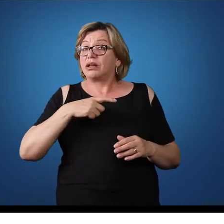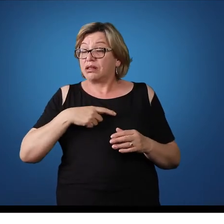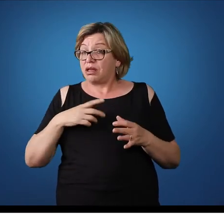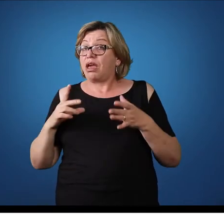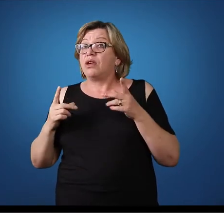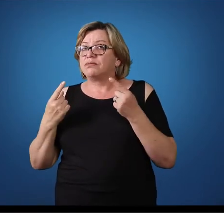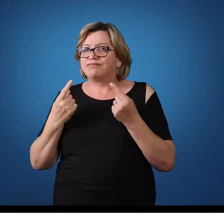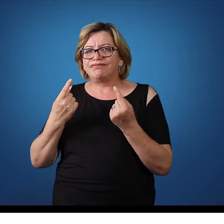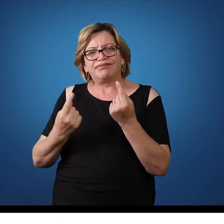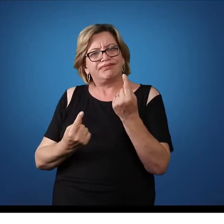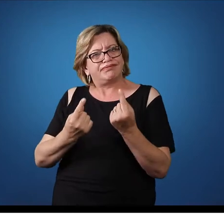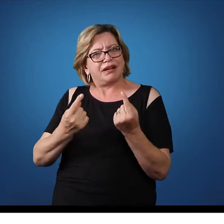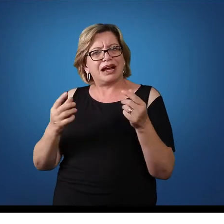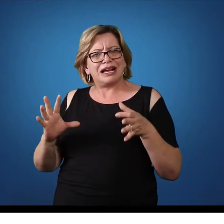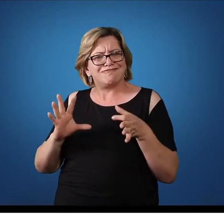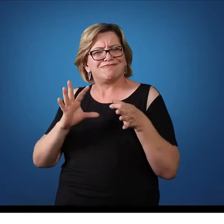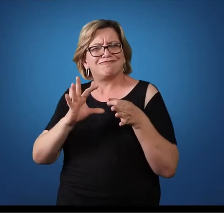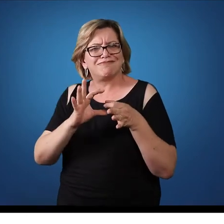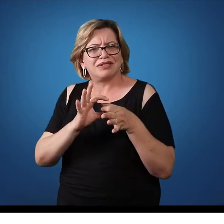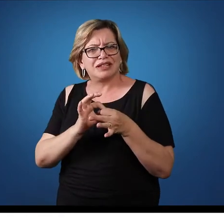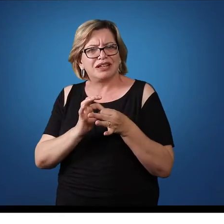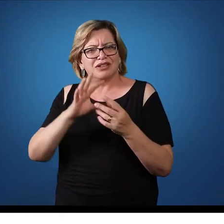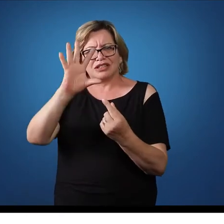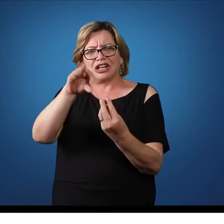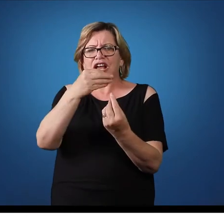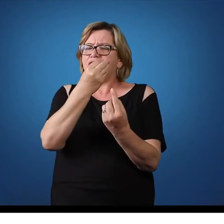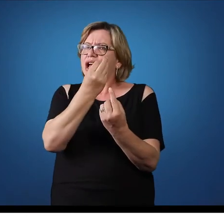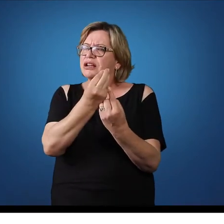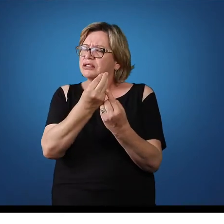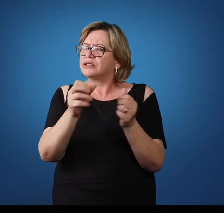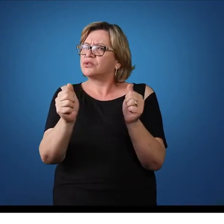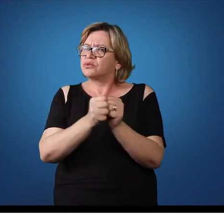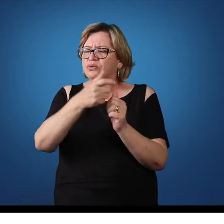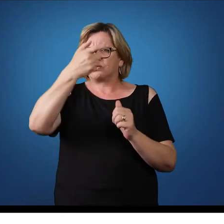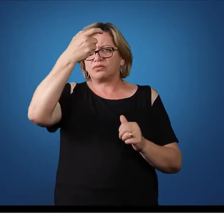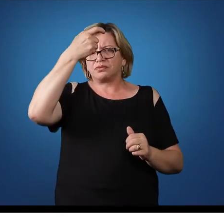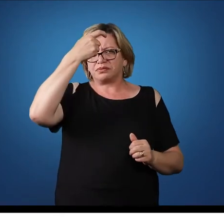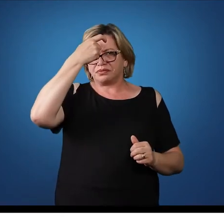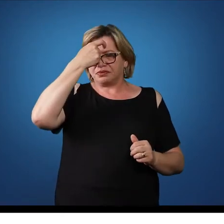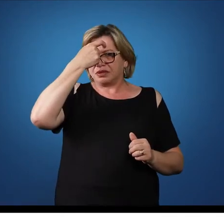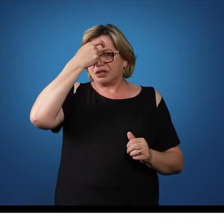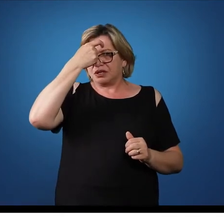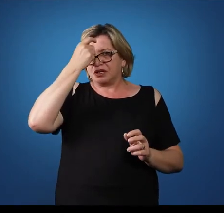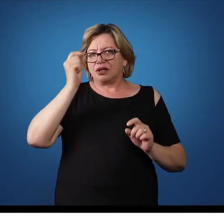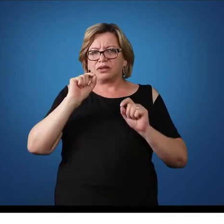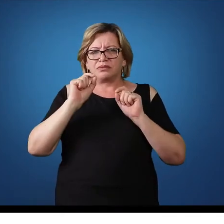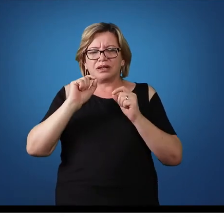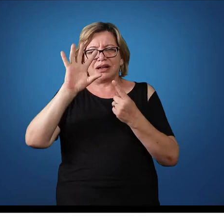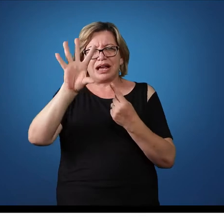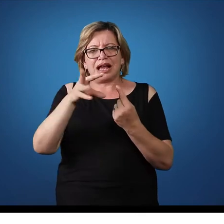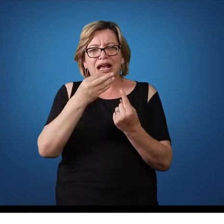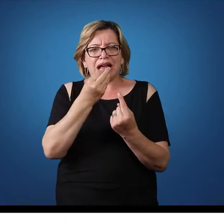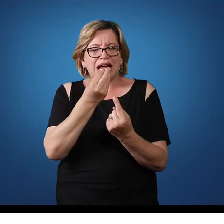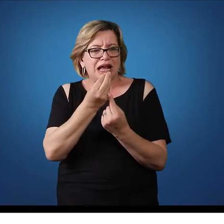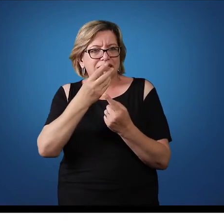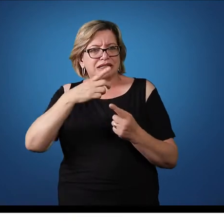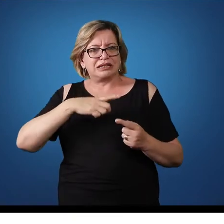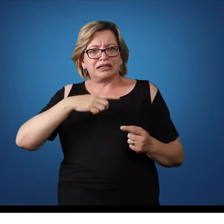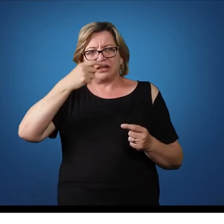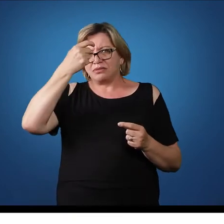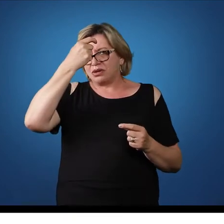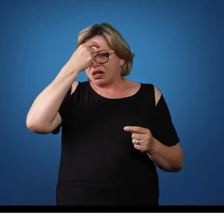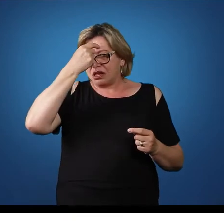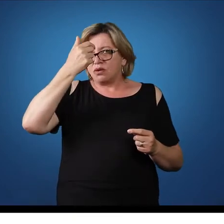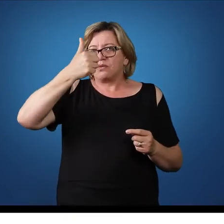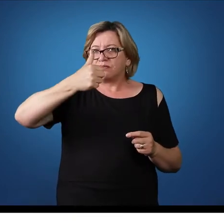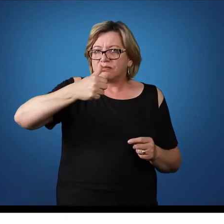valor da obra de arte e o valor ou conteúdo moral presente nessa obra de arte. Uma obra de arte que é moralmente má